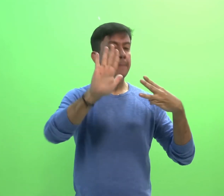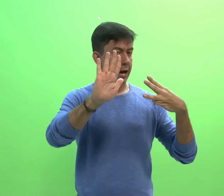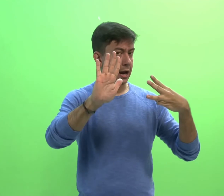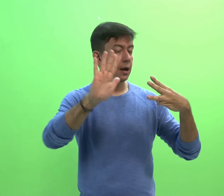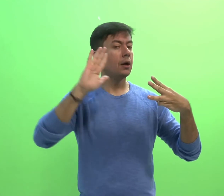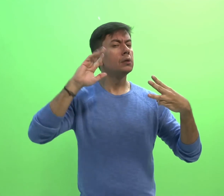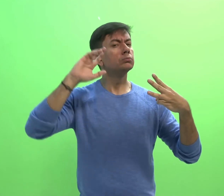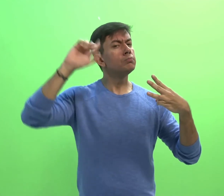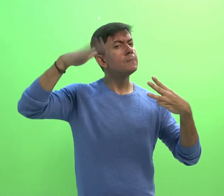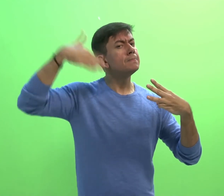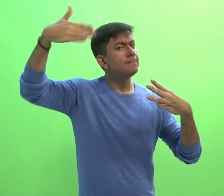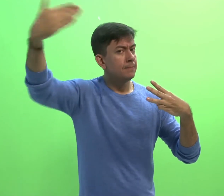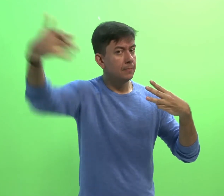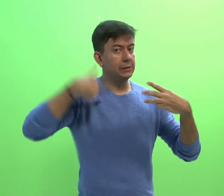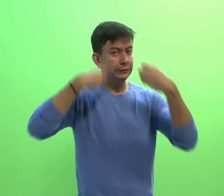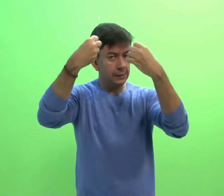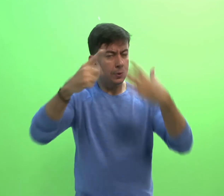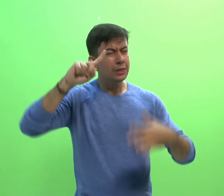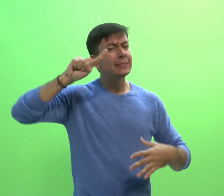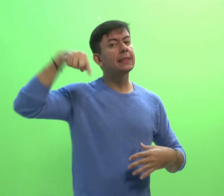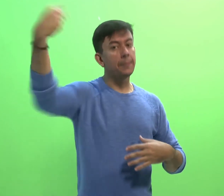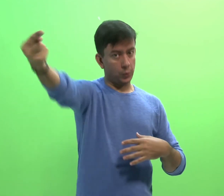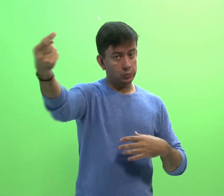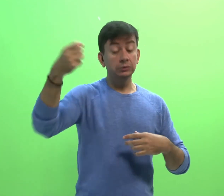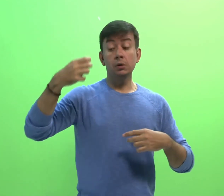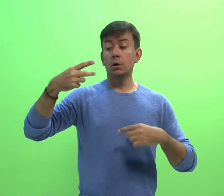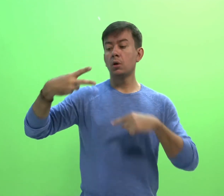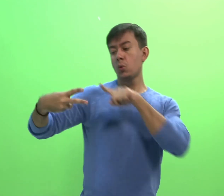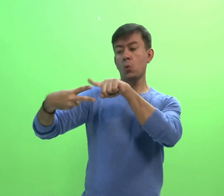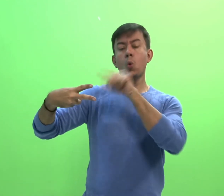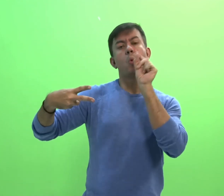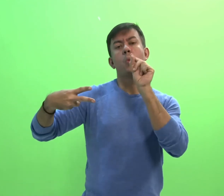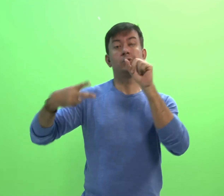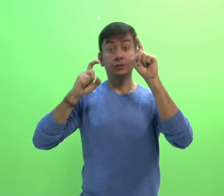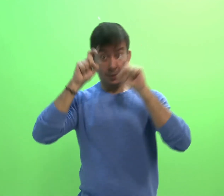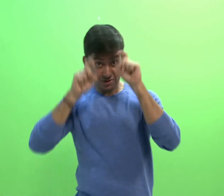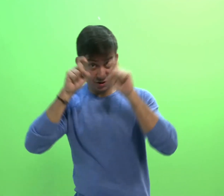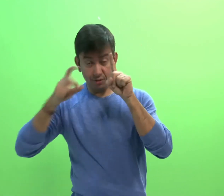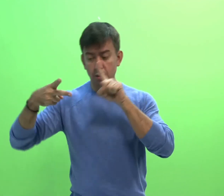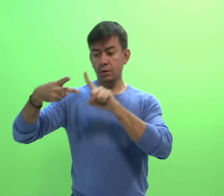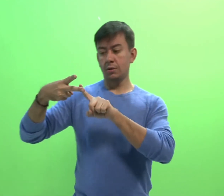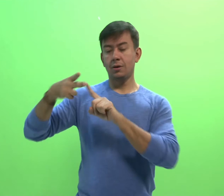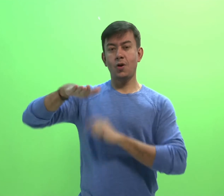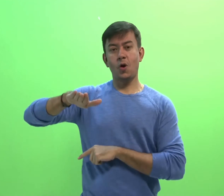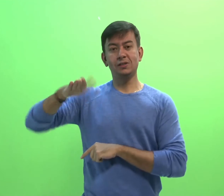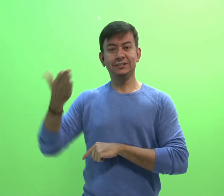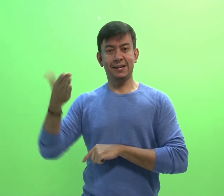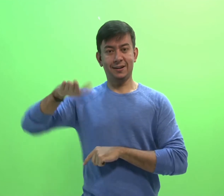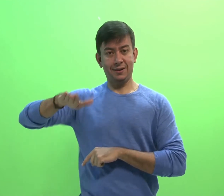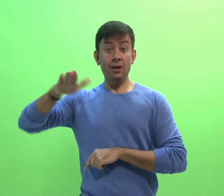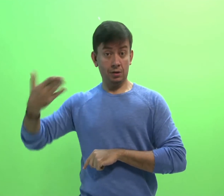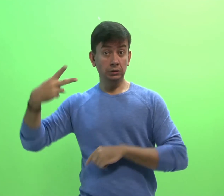à frente eu vou explicar para você sobre expressão e orientação. Deixa esses dois para